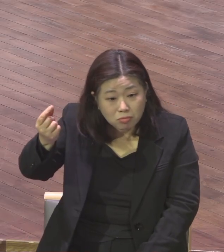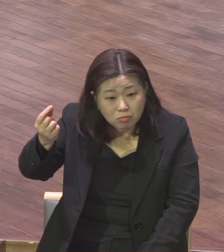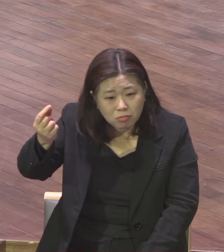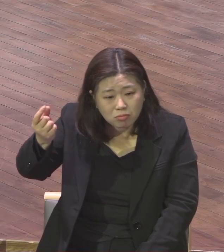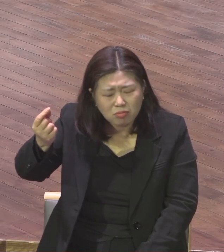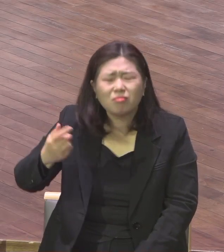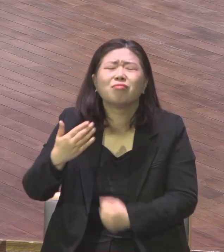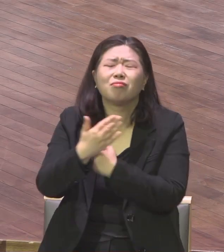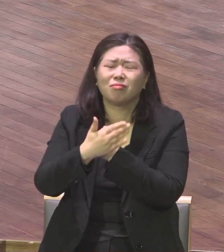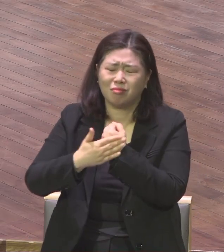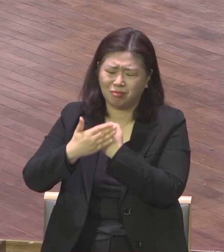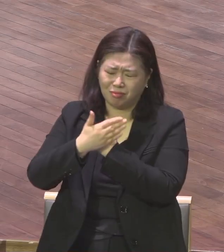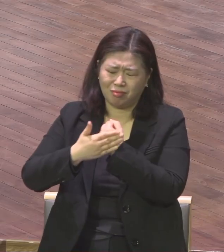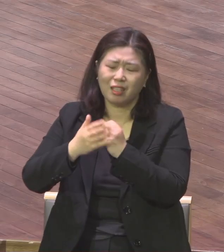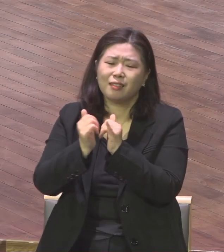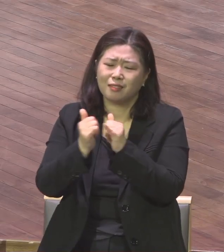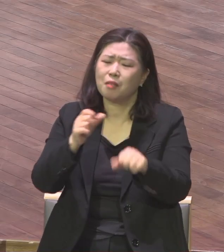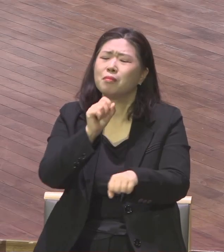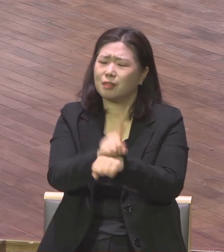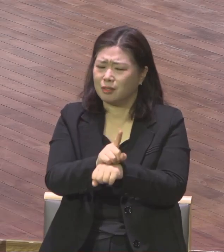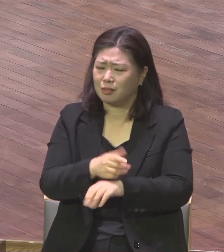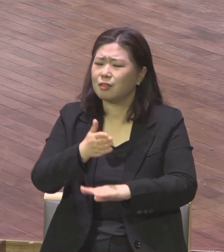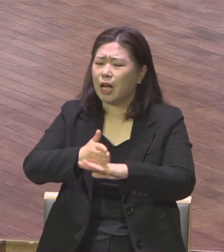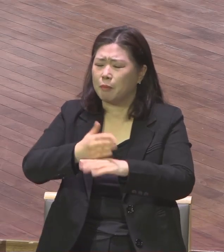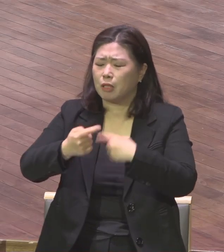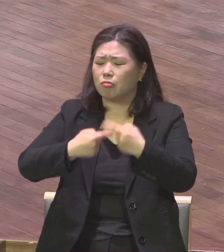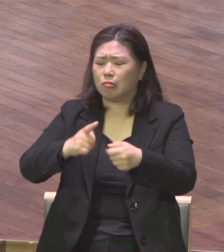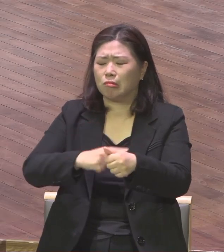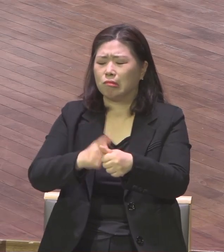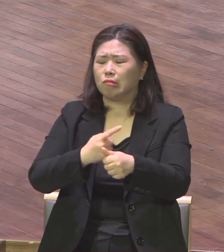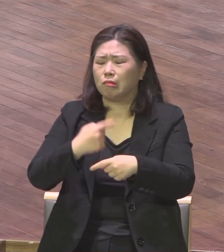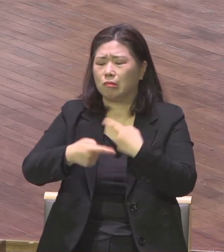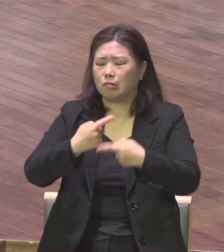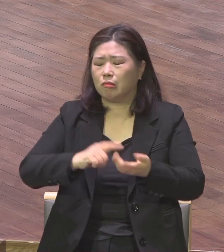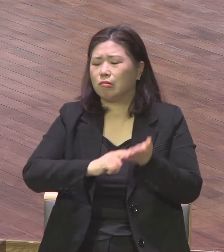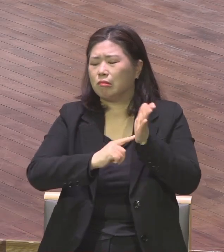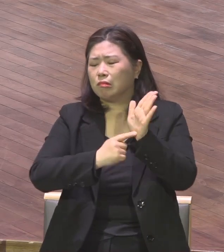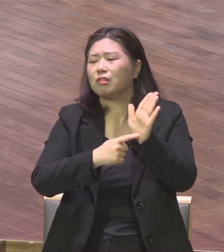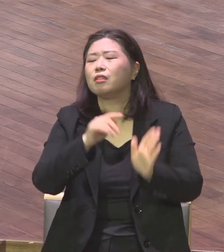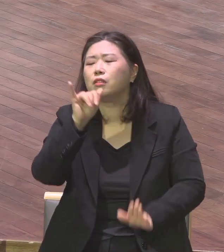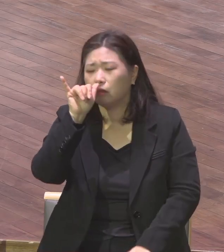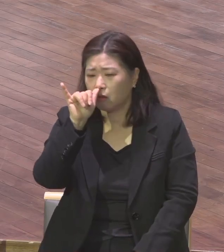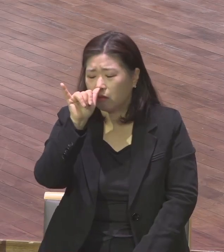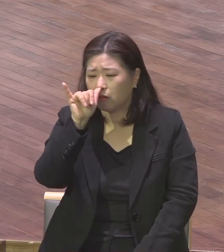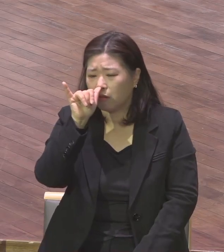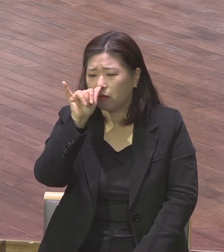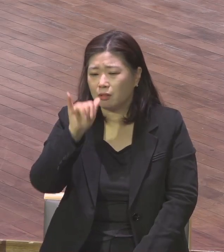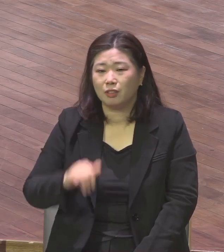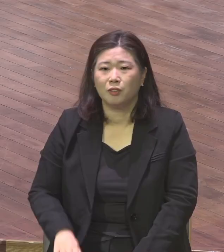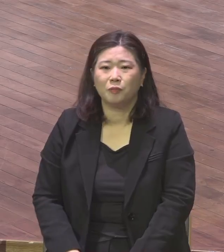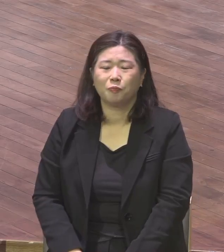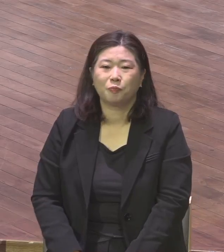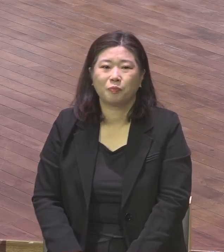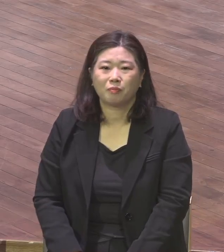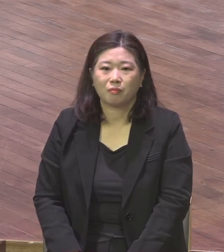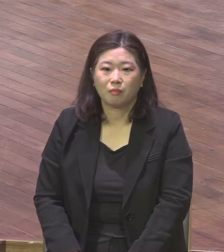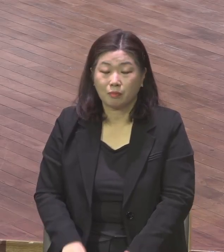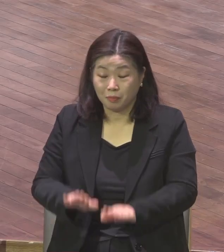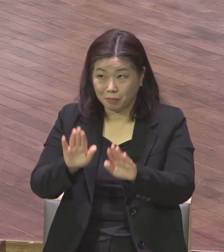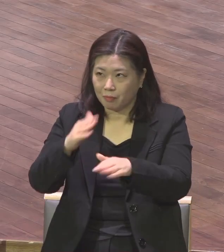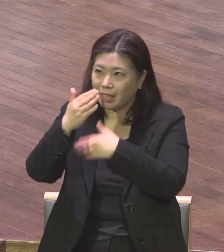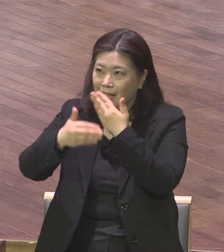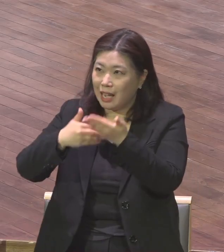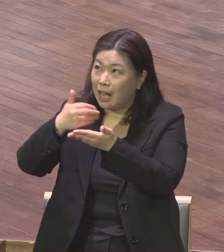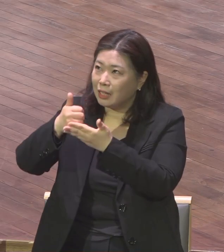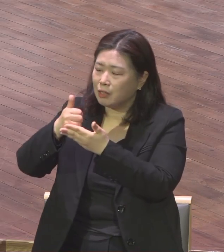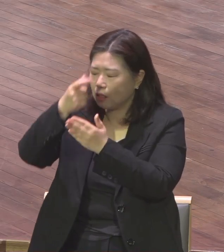은혜를 받으면, 말씀의 은혜를 받으면요, 감사가 나올 수밖에 없어요. 무슨 불평이, 하나님이